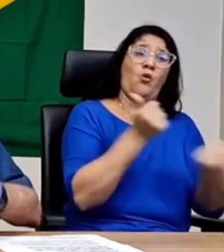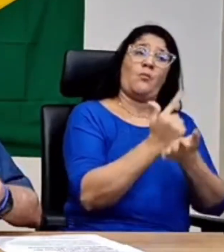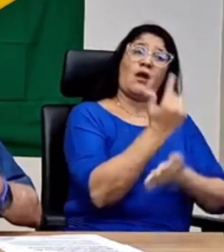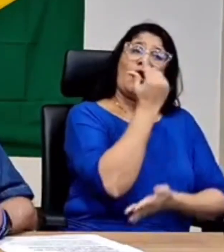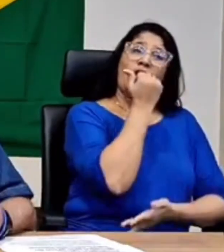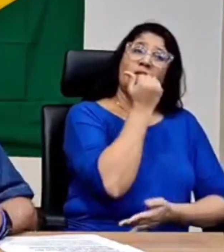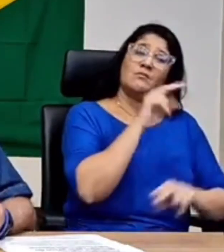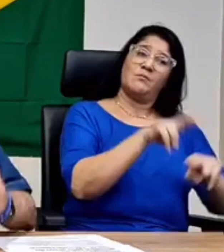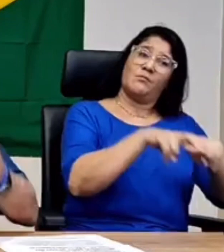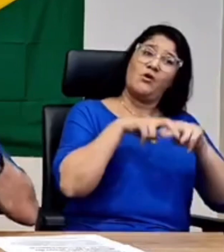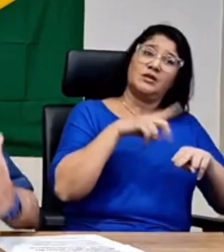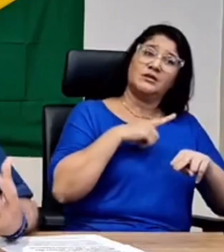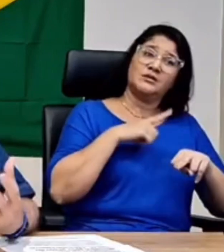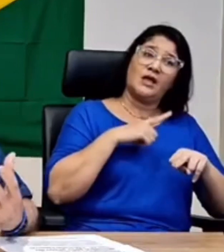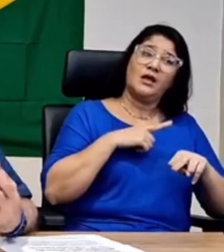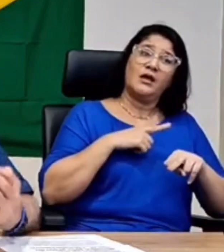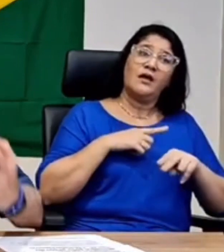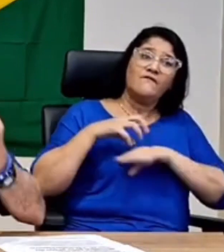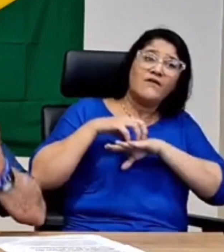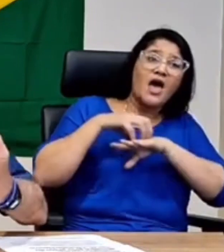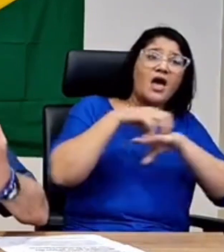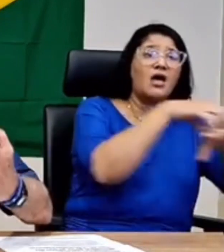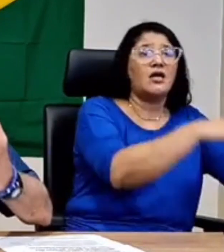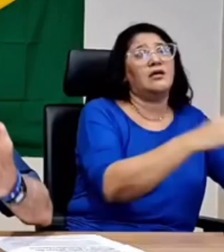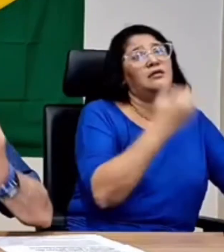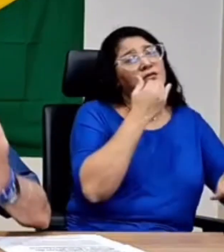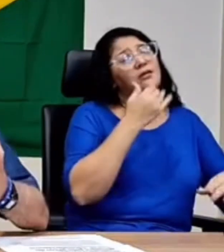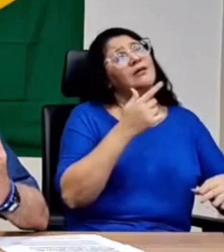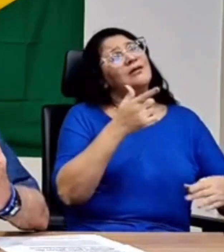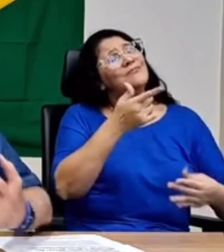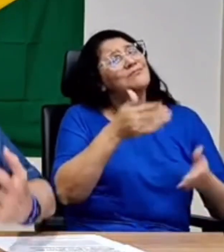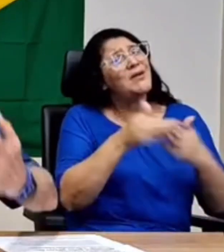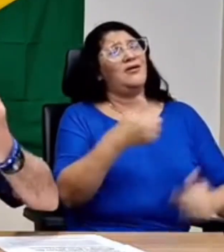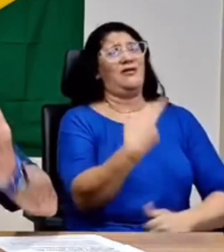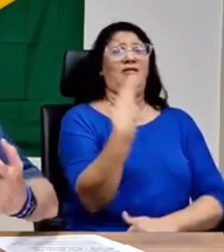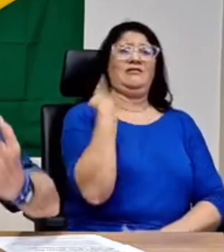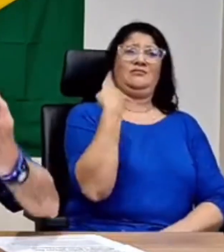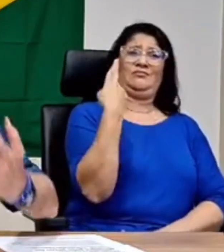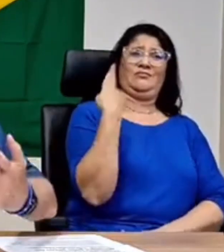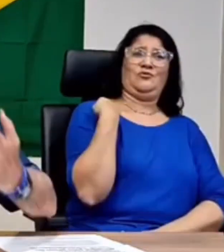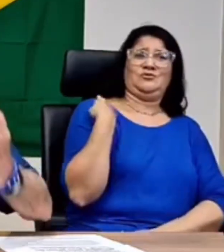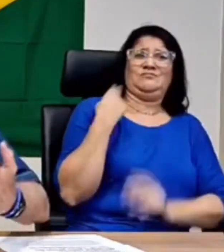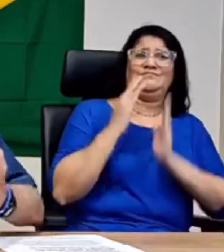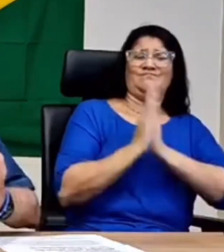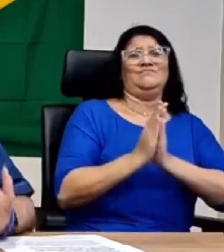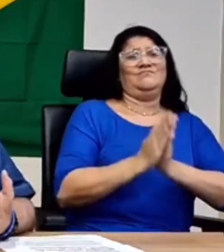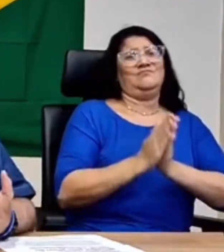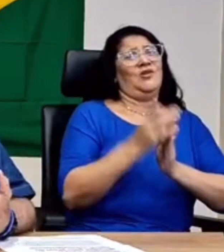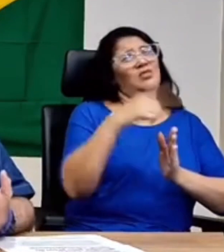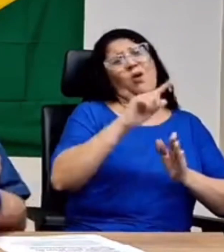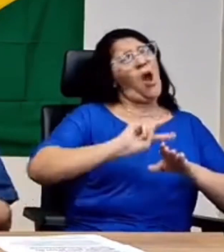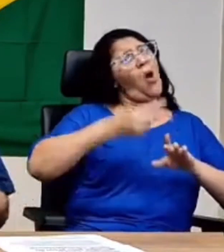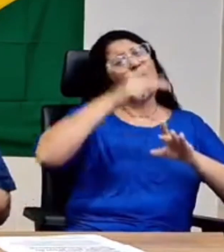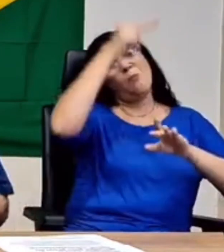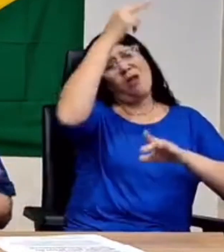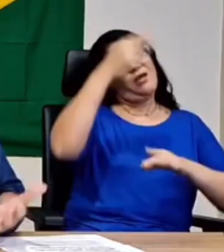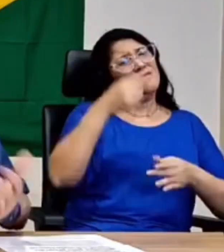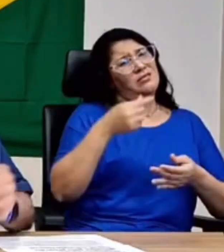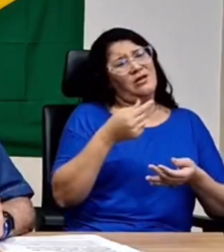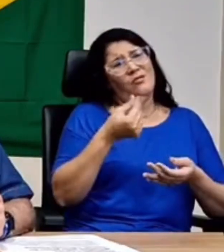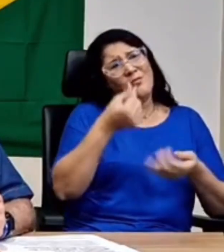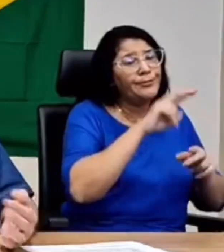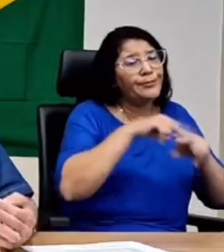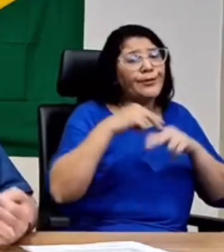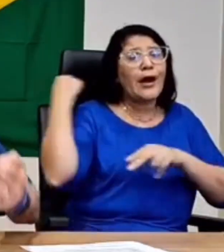o valor do frete. Peço à Petrobras responsabilidade. Não aumente o preço do diesel, porque vocês têm